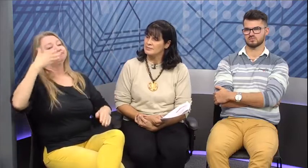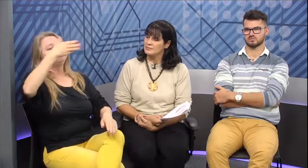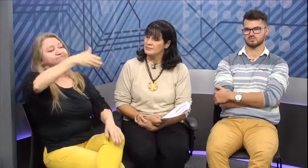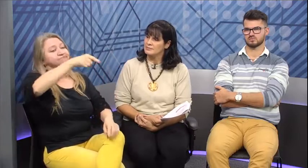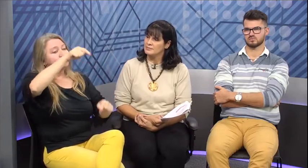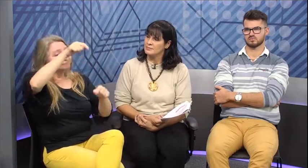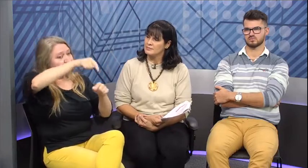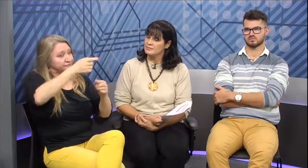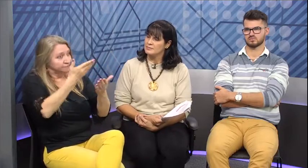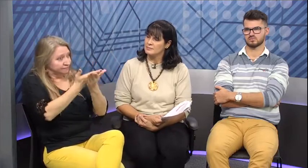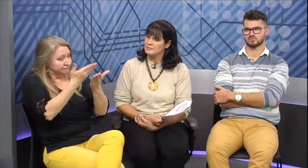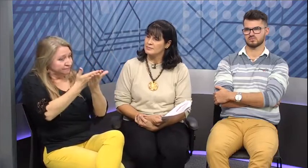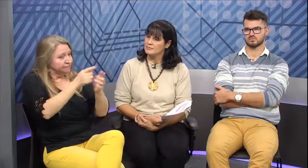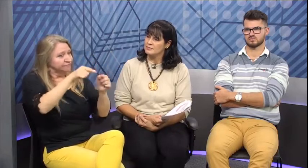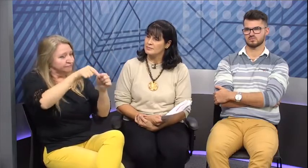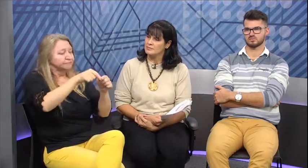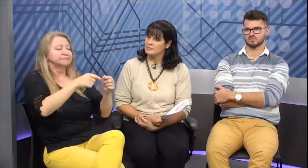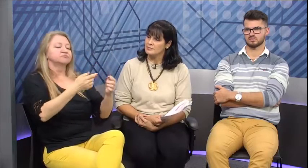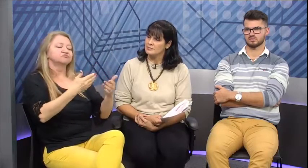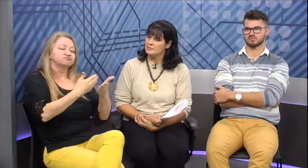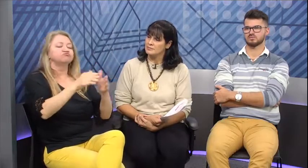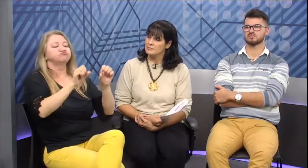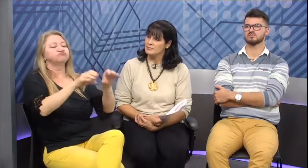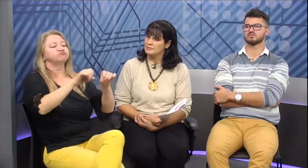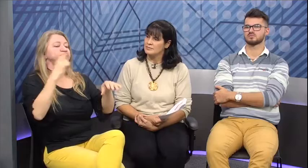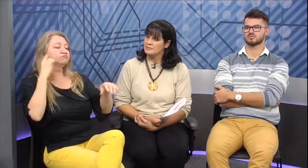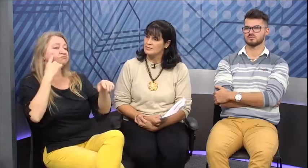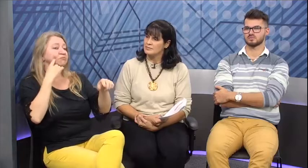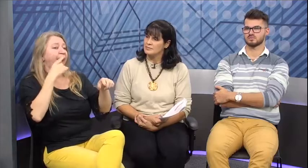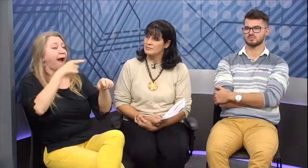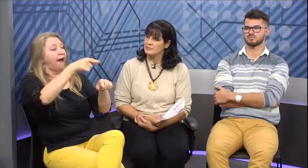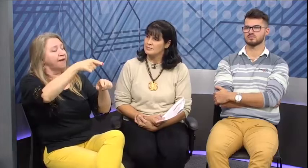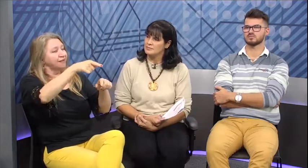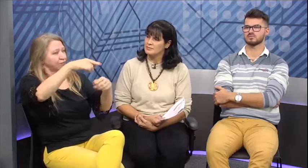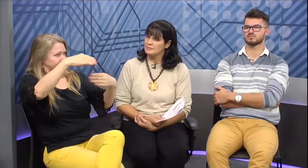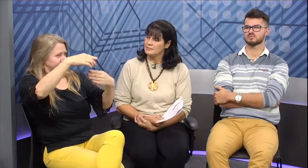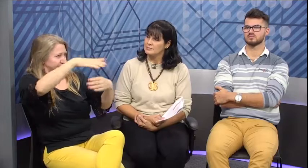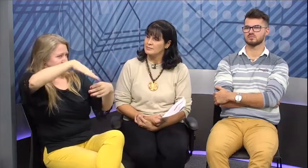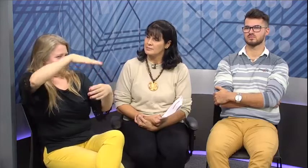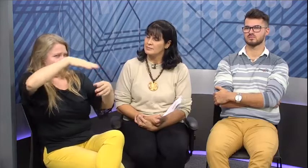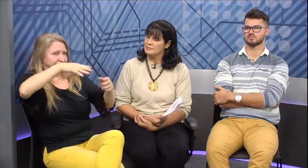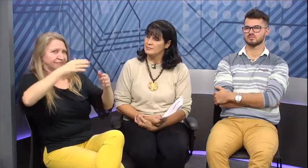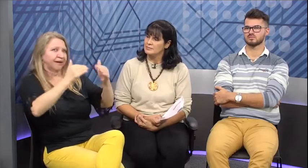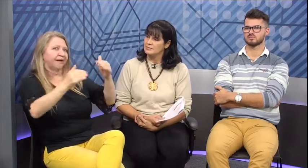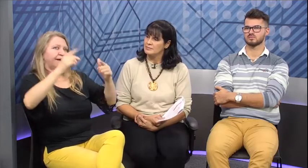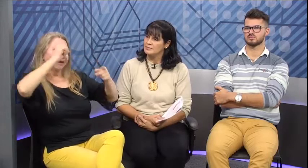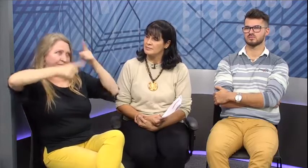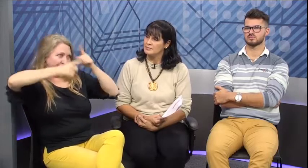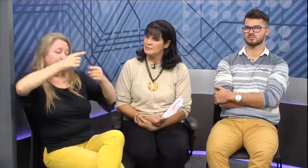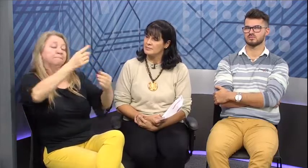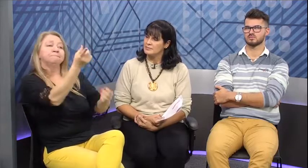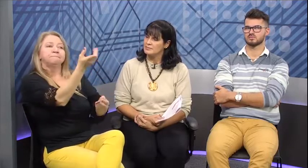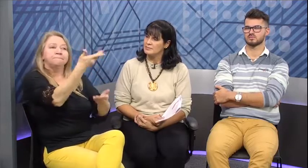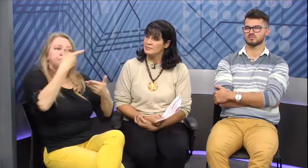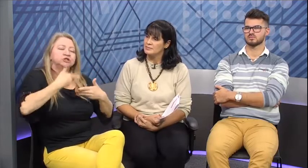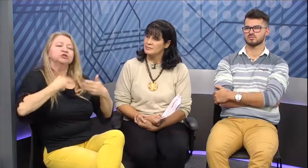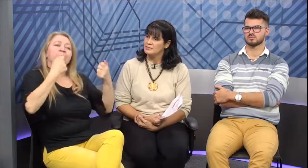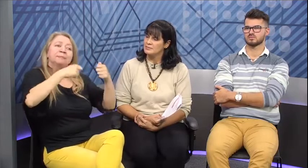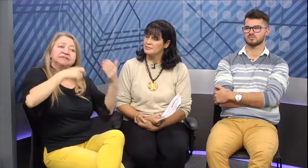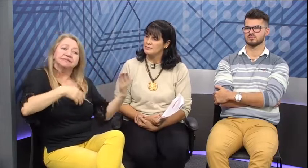da Libras anteriormente. Nesse momento, então, já era permitido. Eles precisavam de alguém para trabalhar a Libras com os alunos. E aí a coordenadora